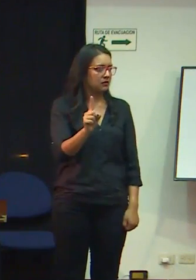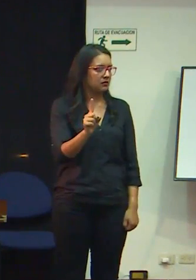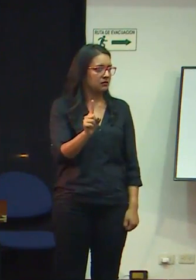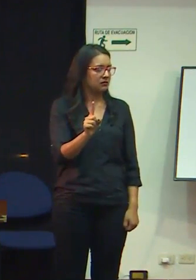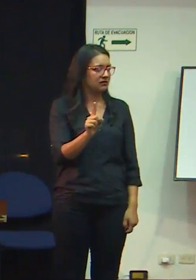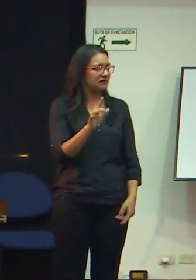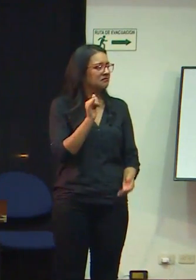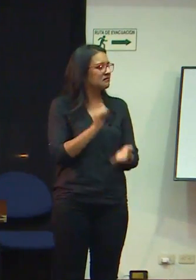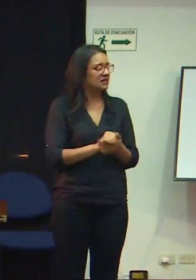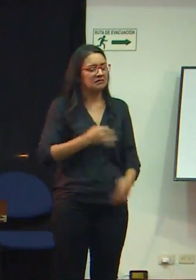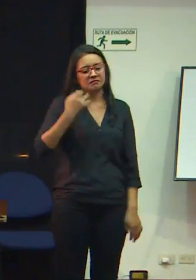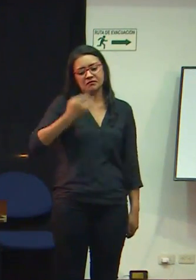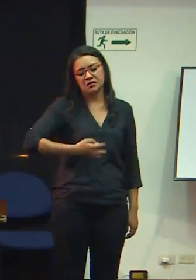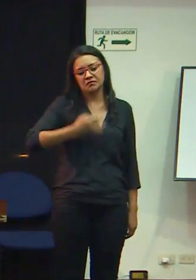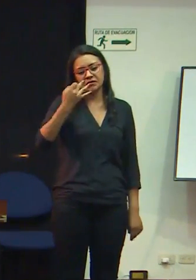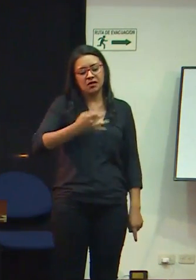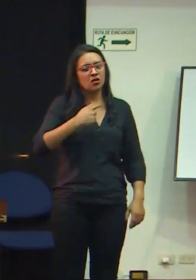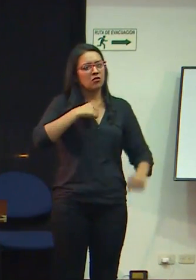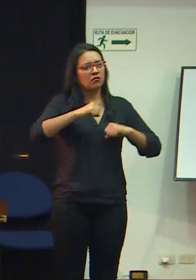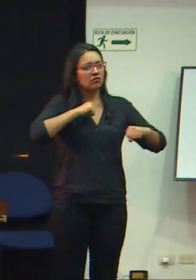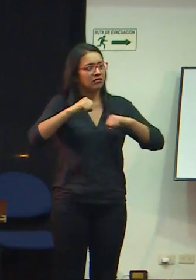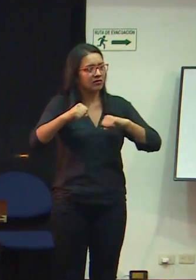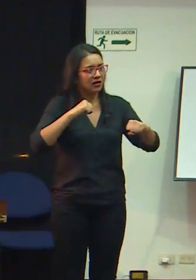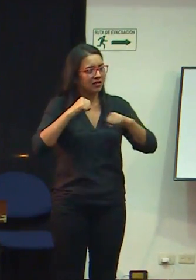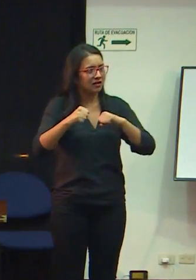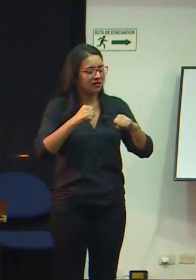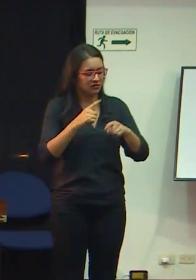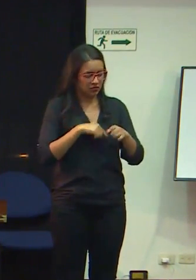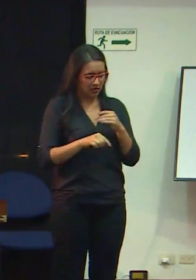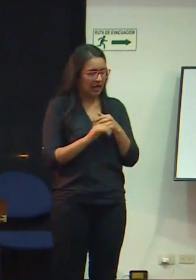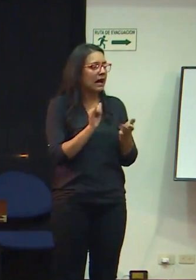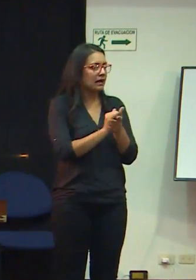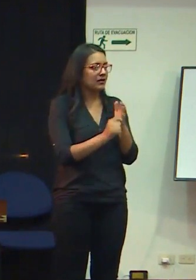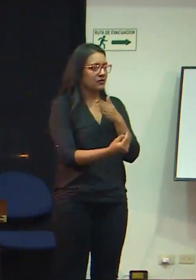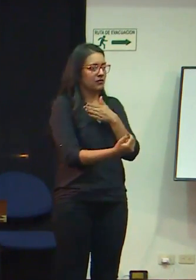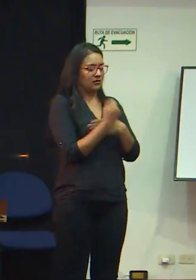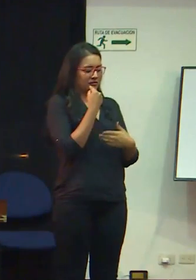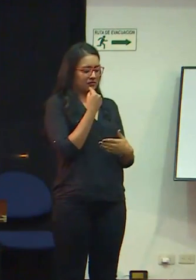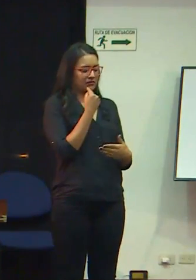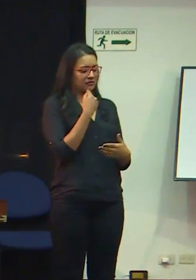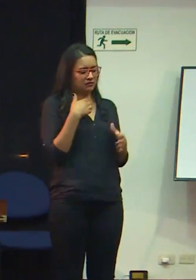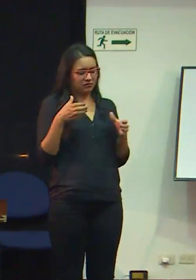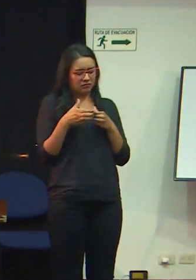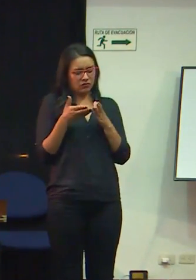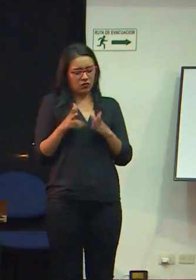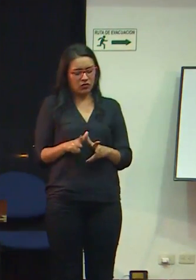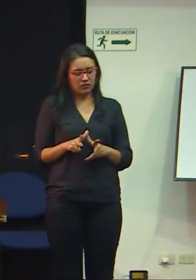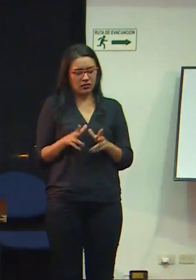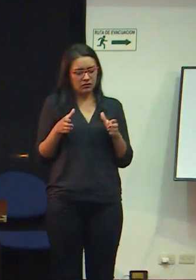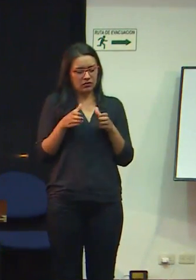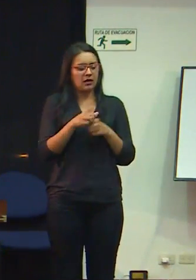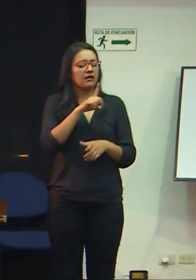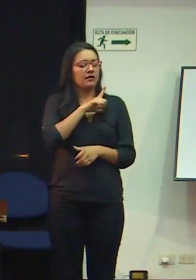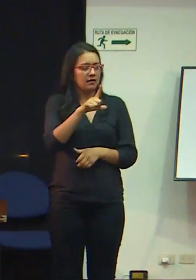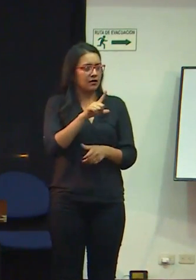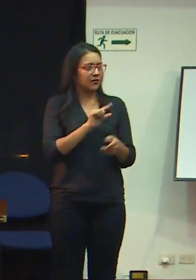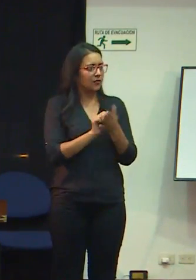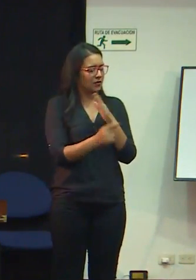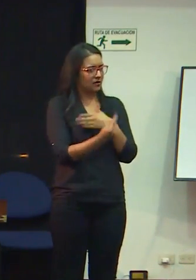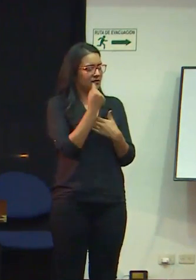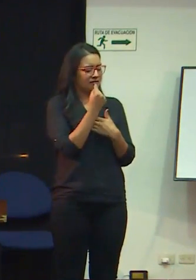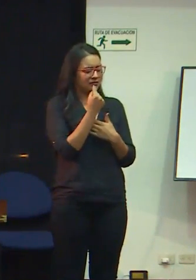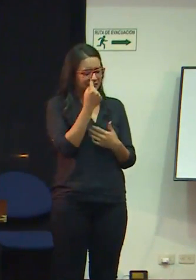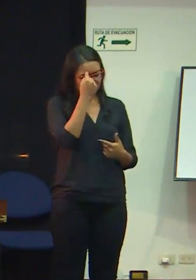estamos como siempre en las mismas dinámicas, y también es una autocrítica que nosotros nos hacemos como movimiento estudiantil y como líderes estudiantiles,